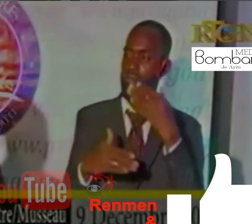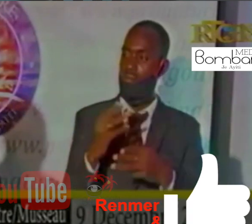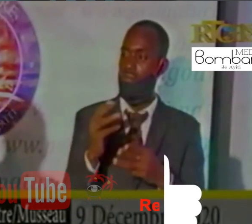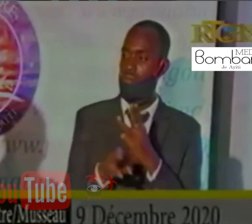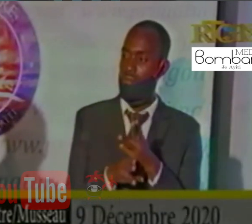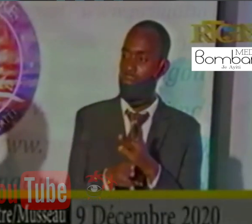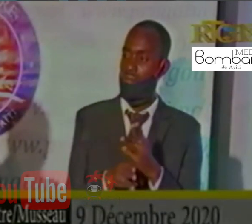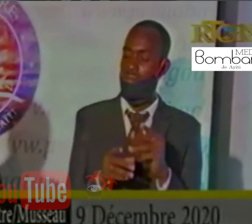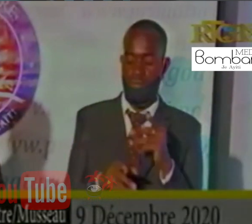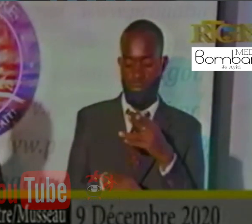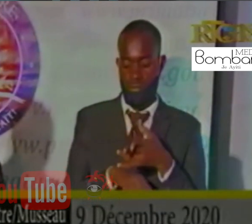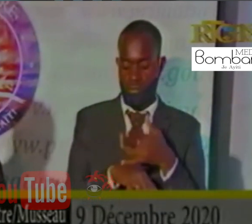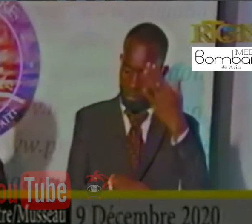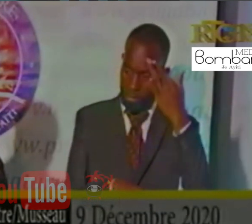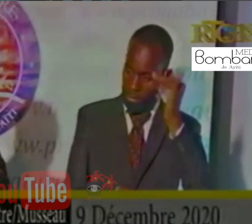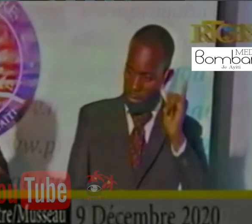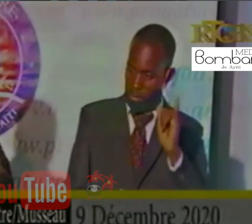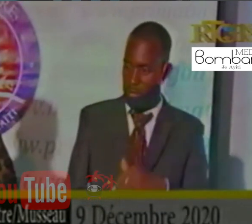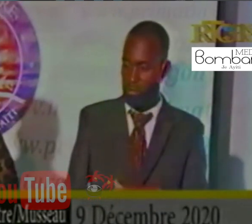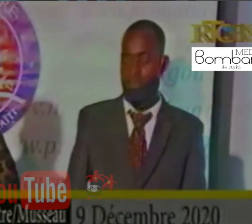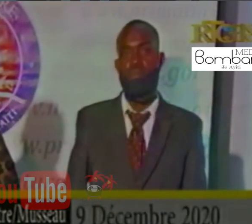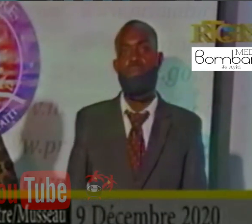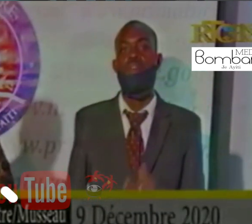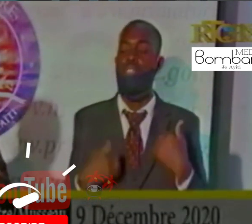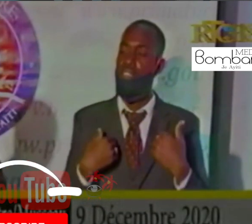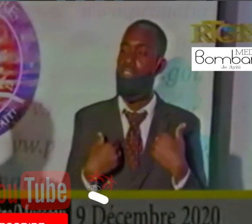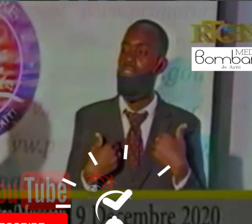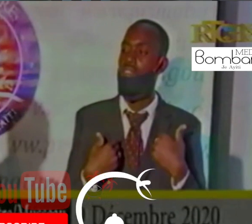culture des droits humains en Haïti. Il y a de ça,